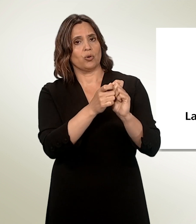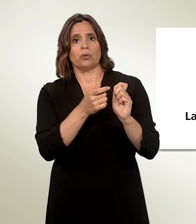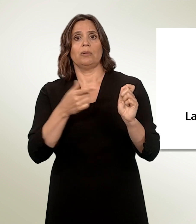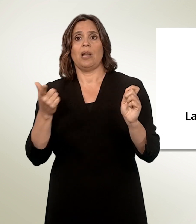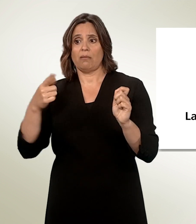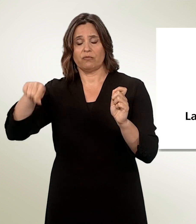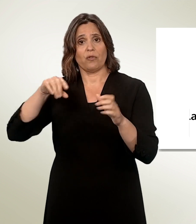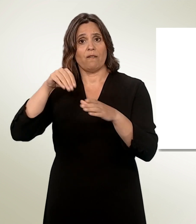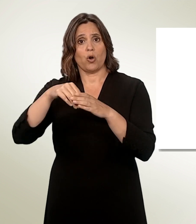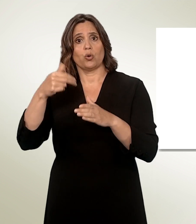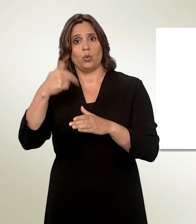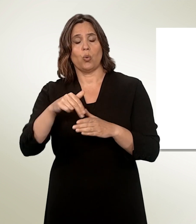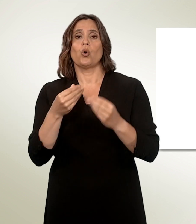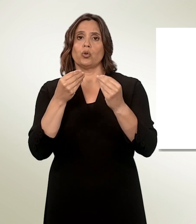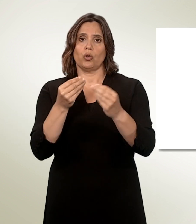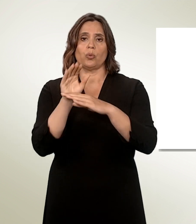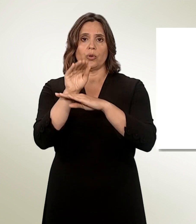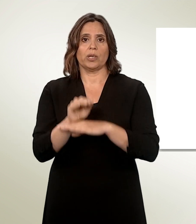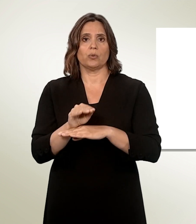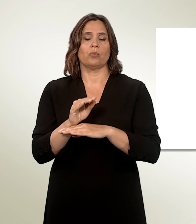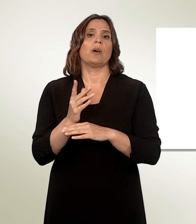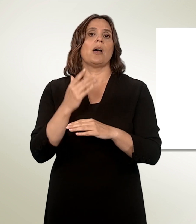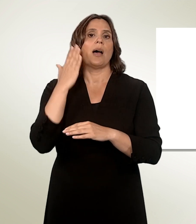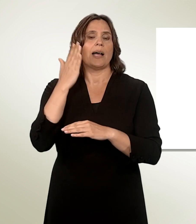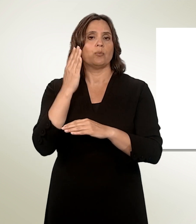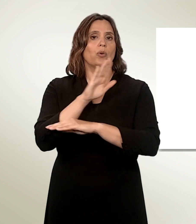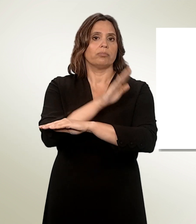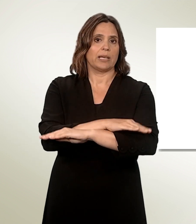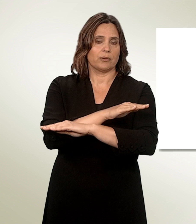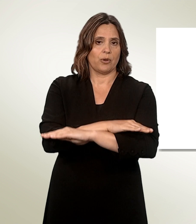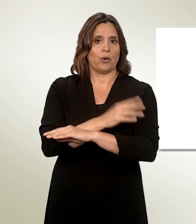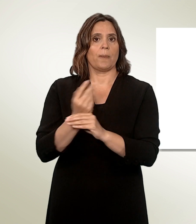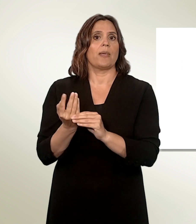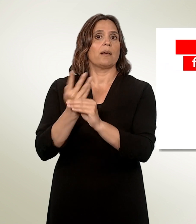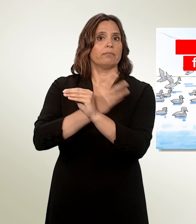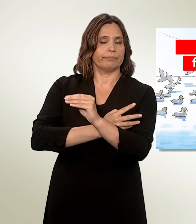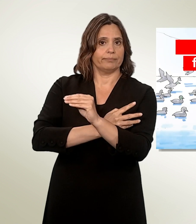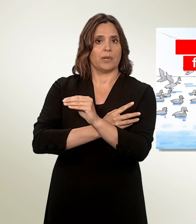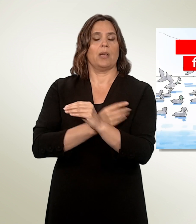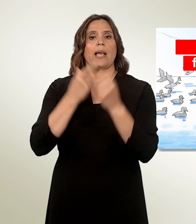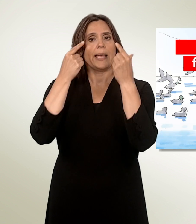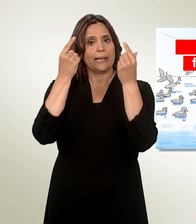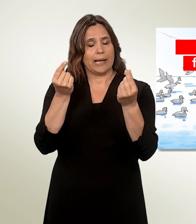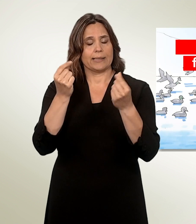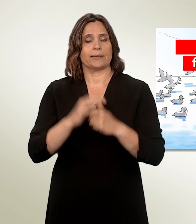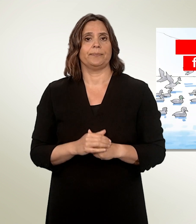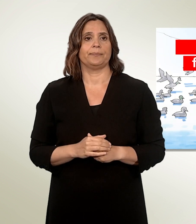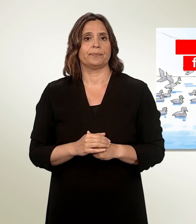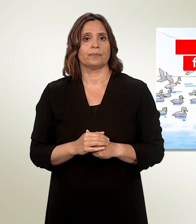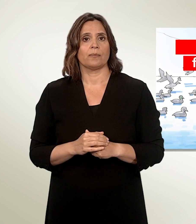du castor, du cygne tuberculé, du lynx et d'autres espèces animales. Le Conseil fédéral et le Parlement sont